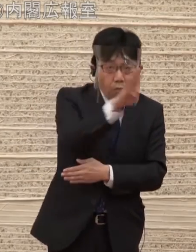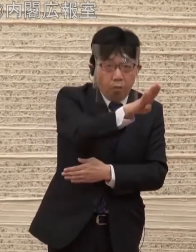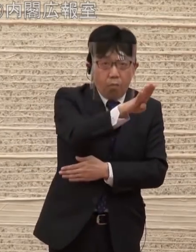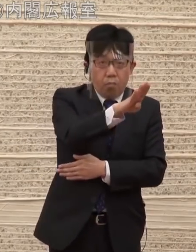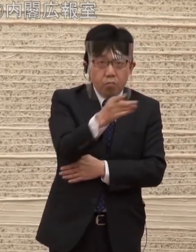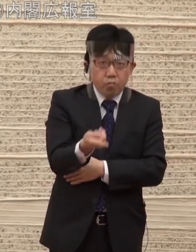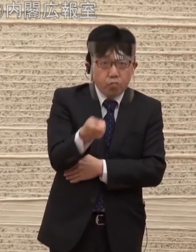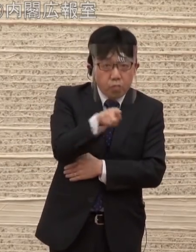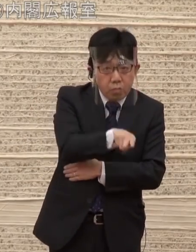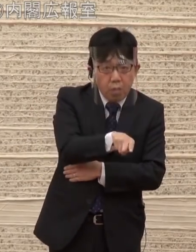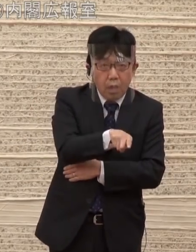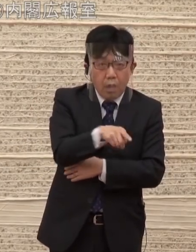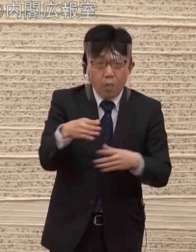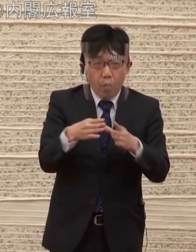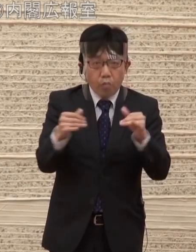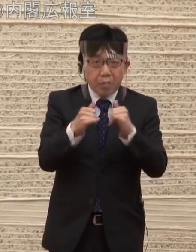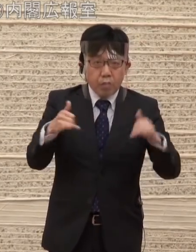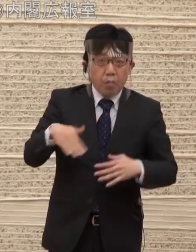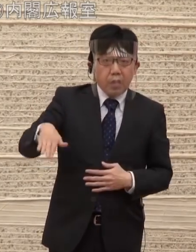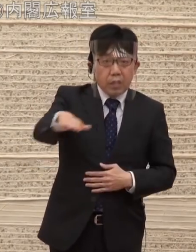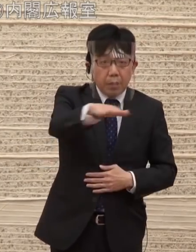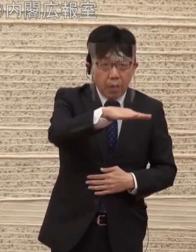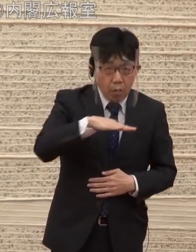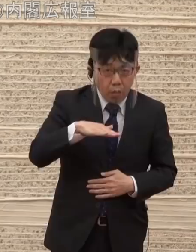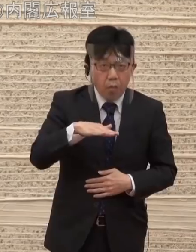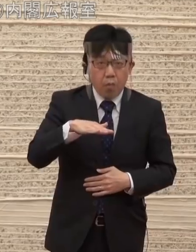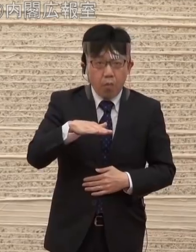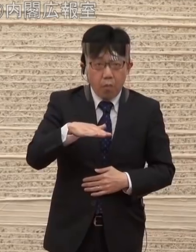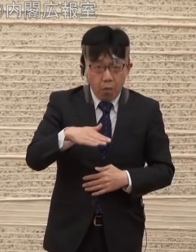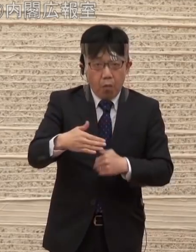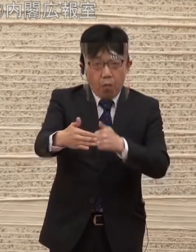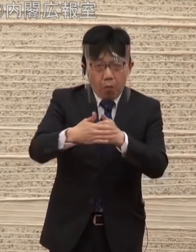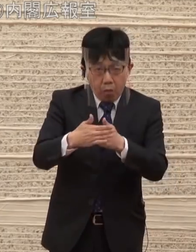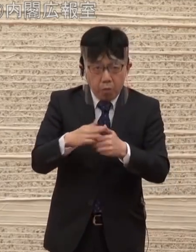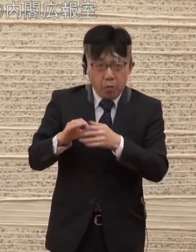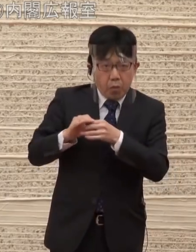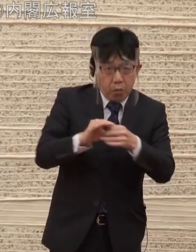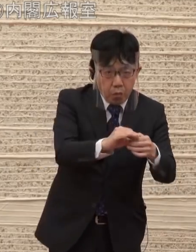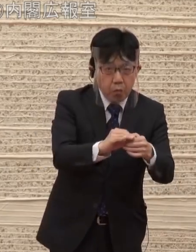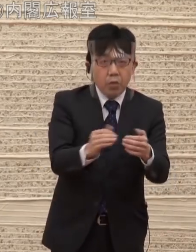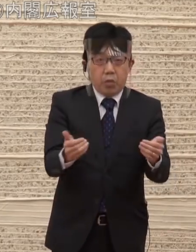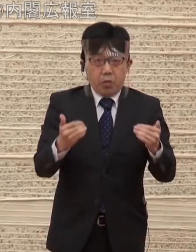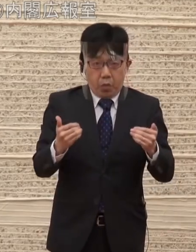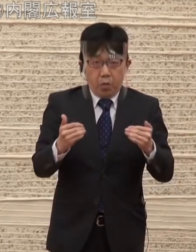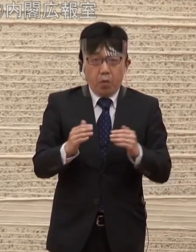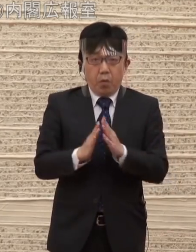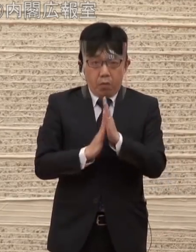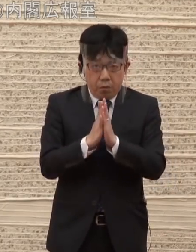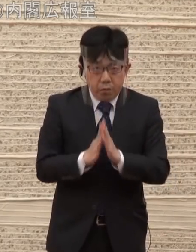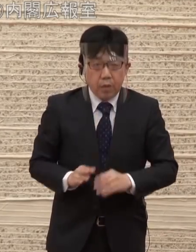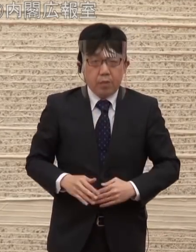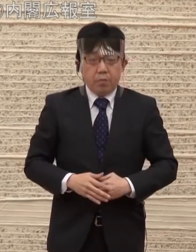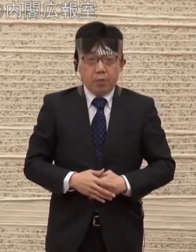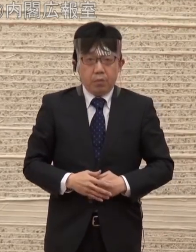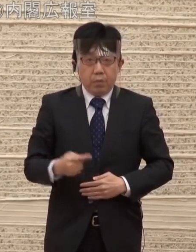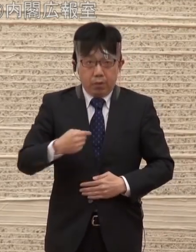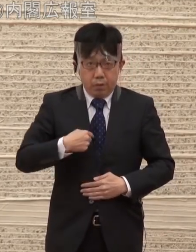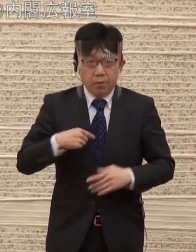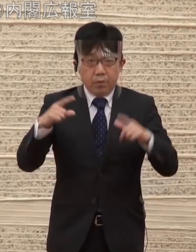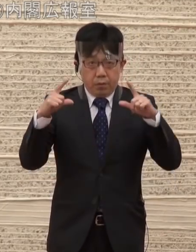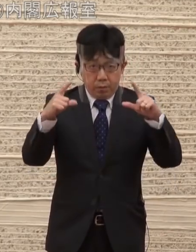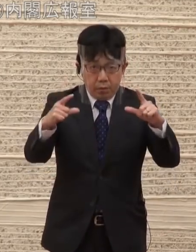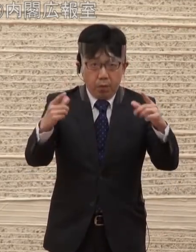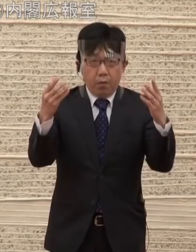も国民の皆さまのご理解とご協力をお願いいたします私からは以上であり